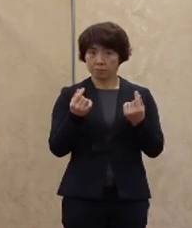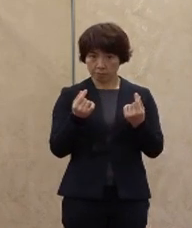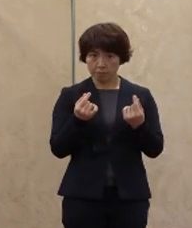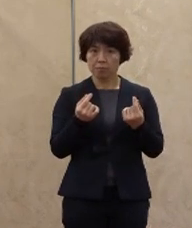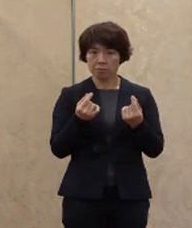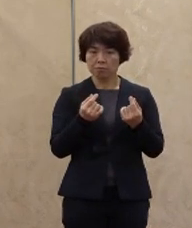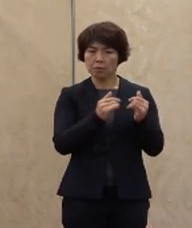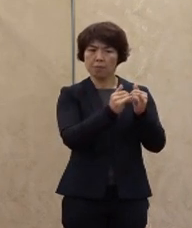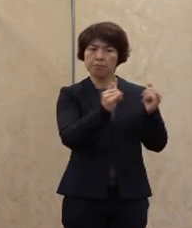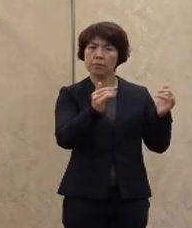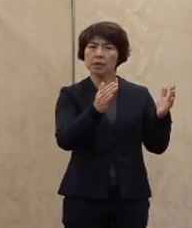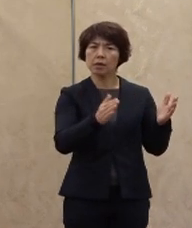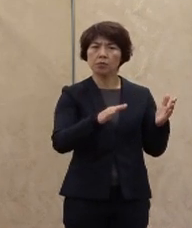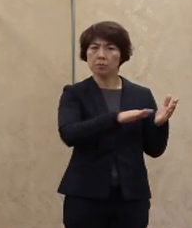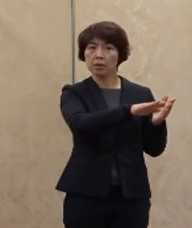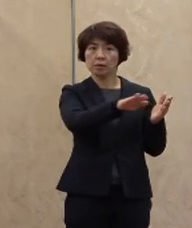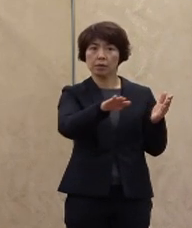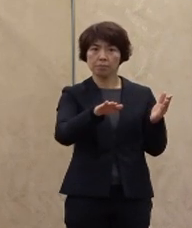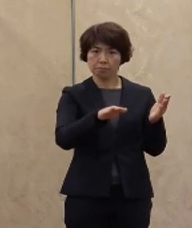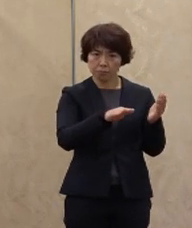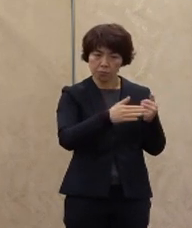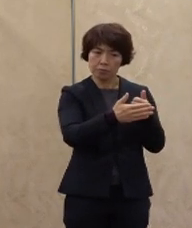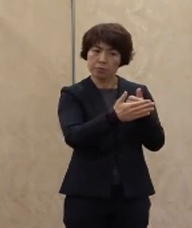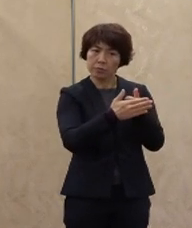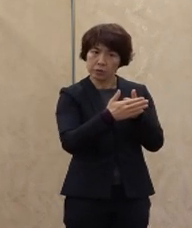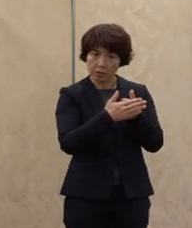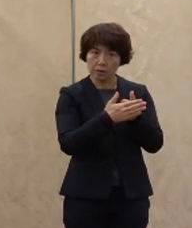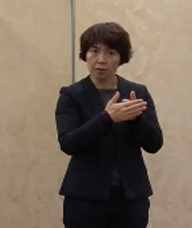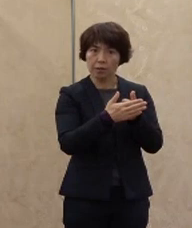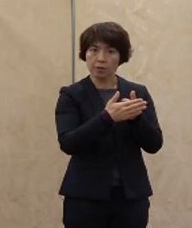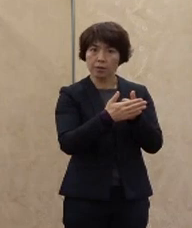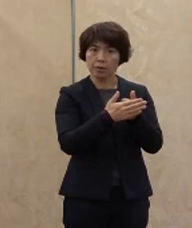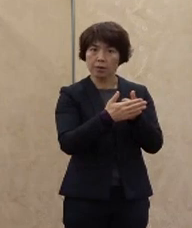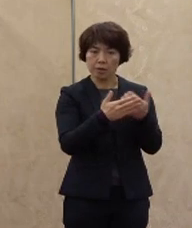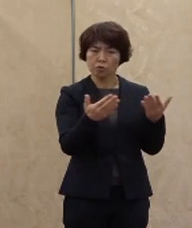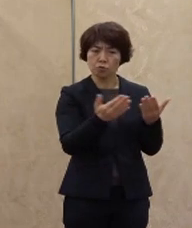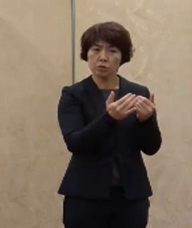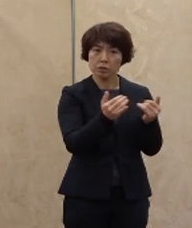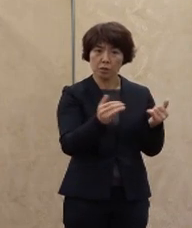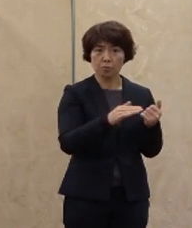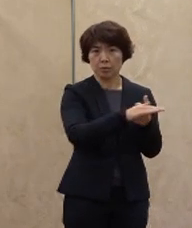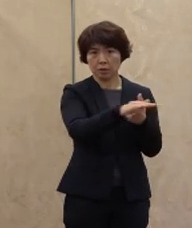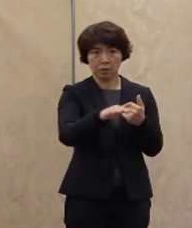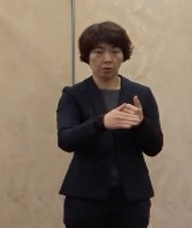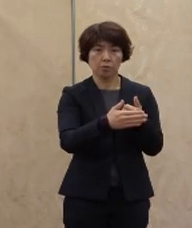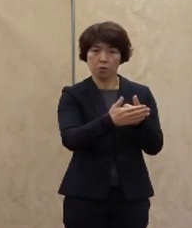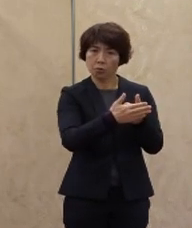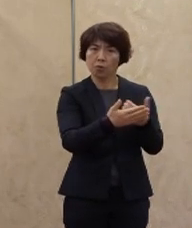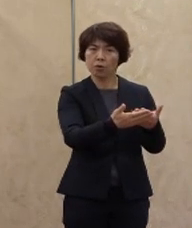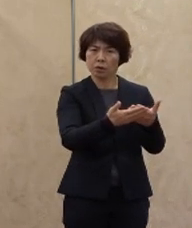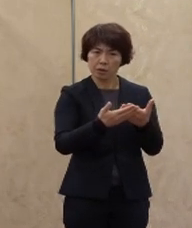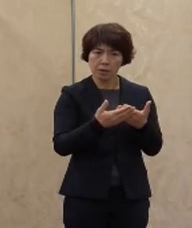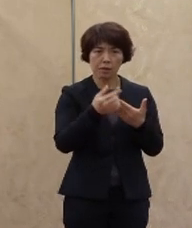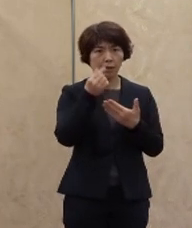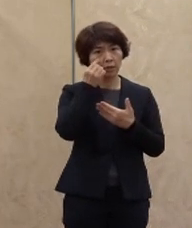民間の皆さん力も、医療従事者の力もお借りしてね、できないか